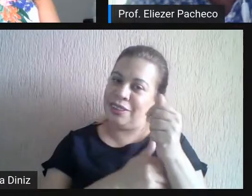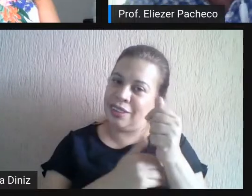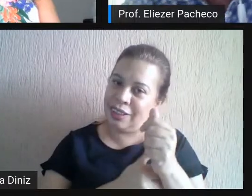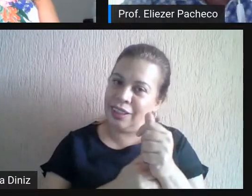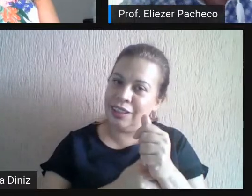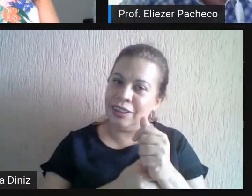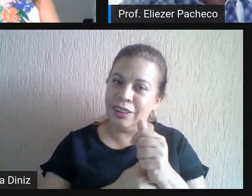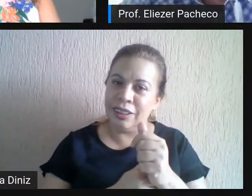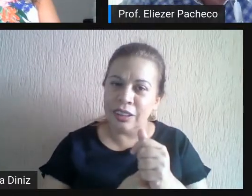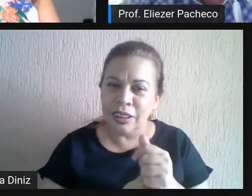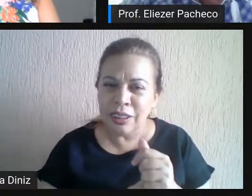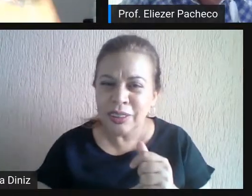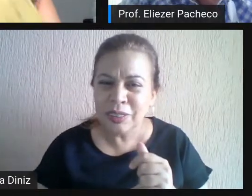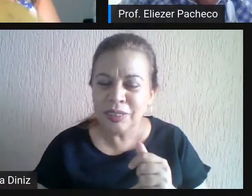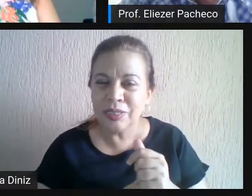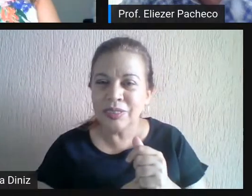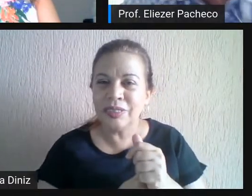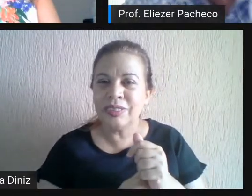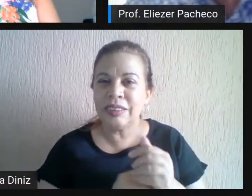planejamento